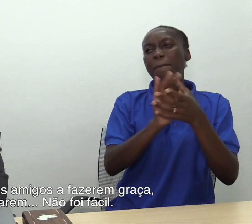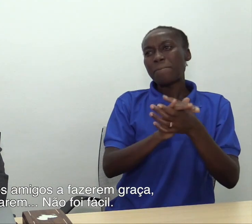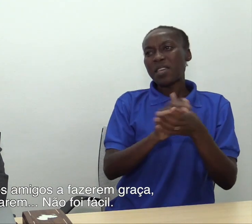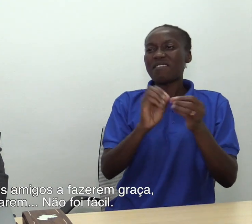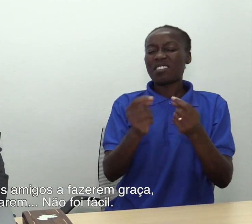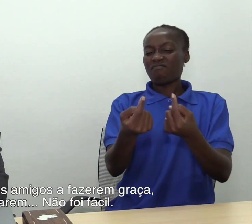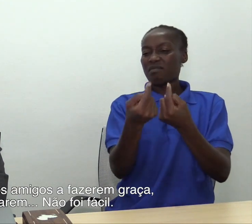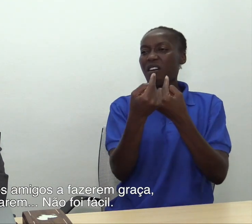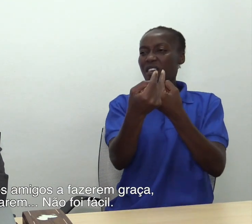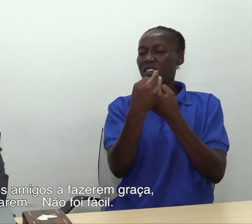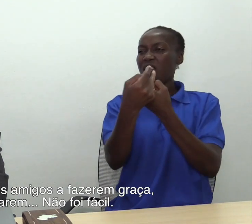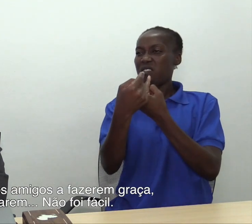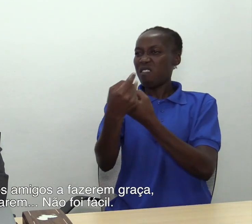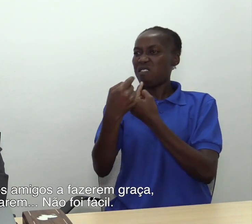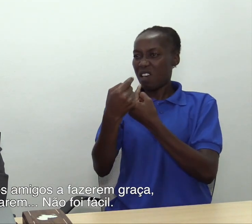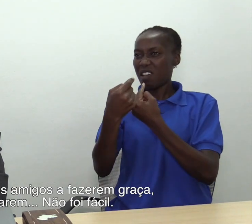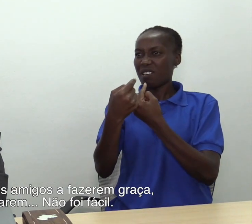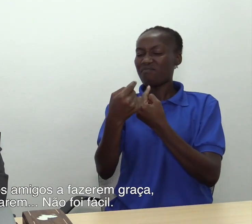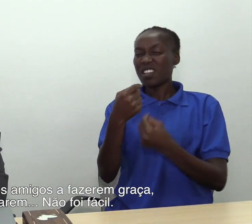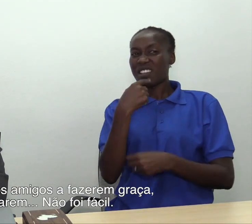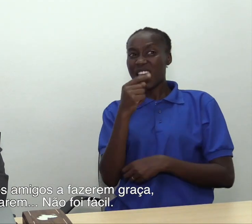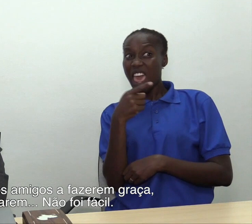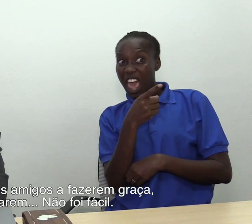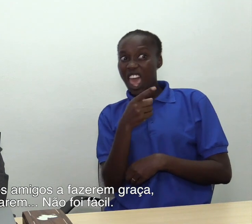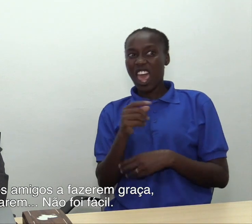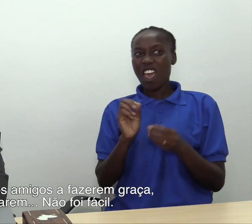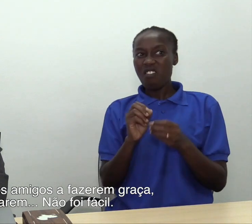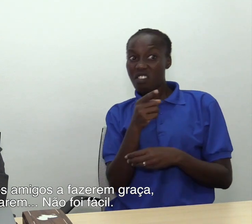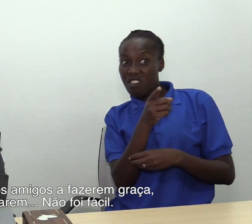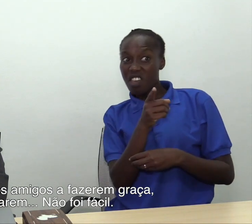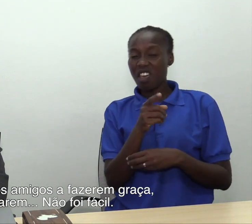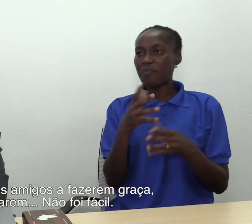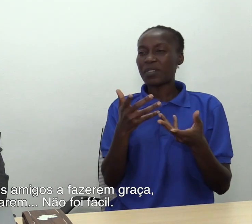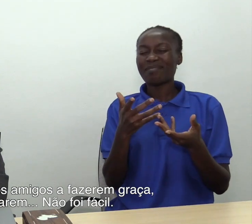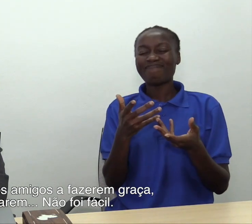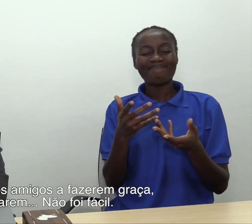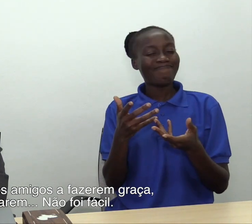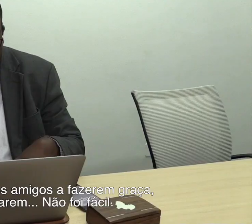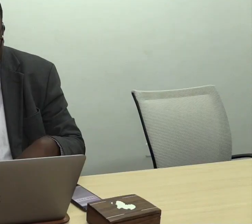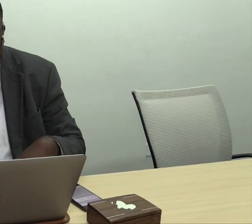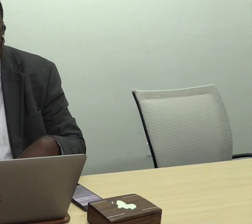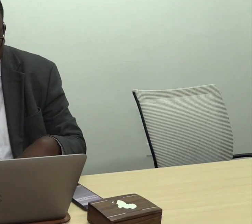graça, etc., a apontarem. Não foi fácil.